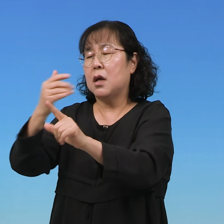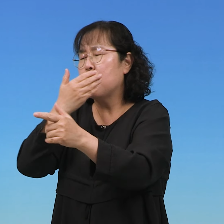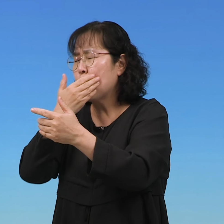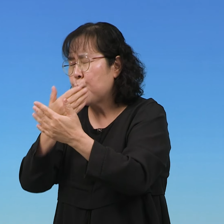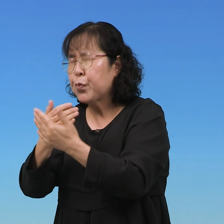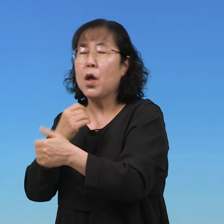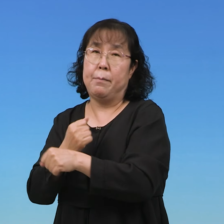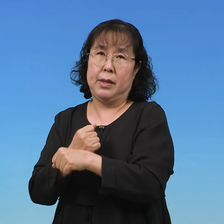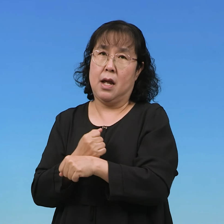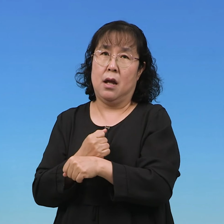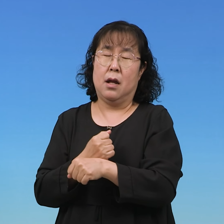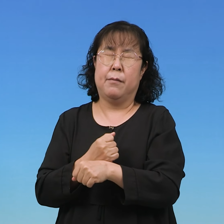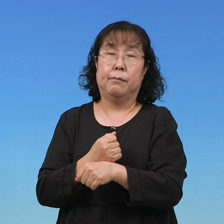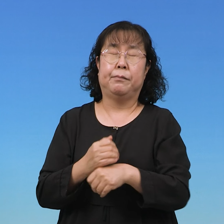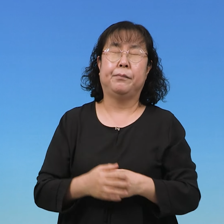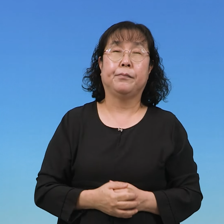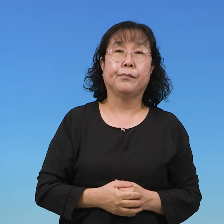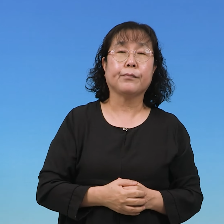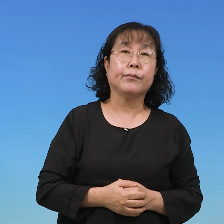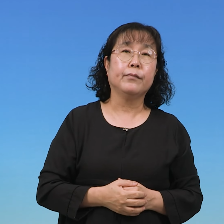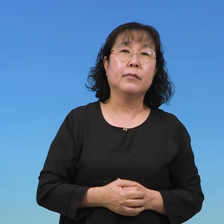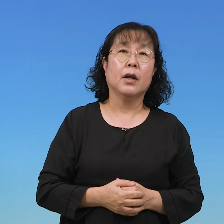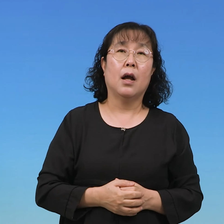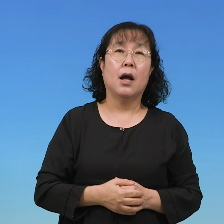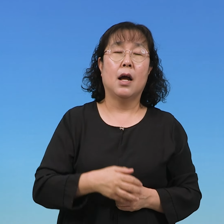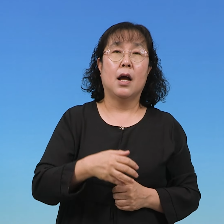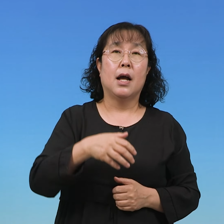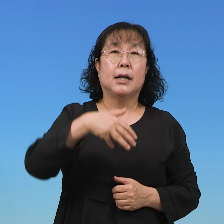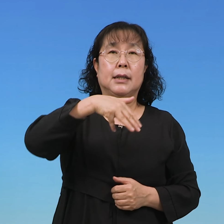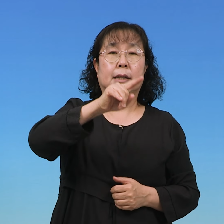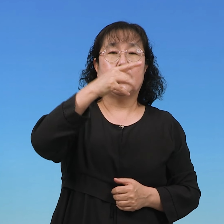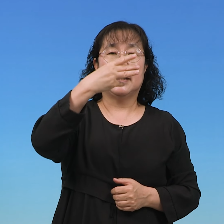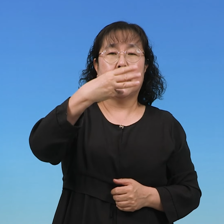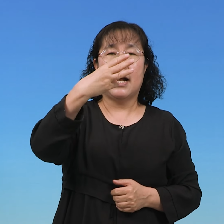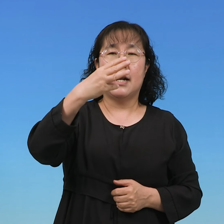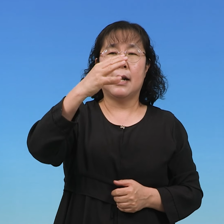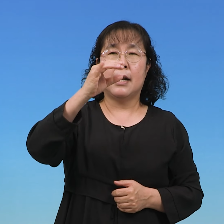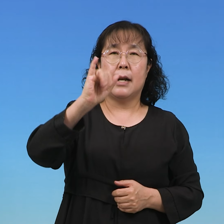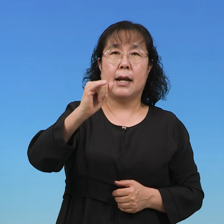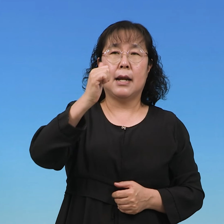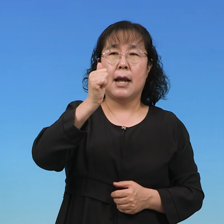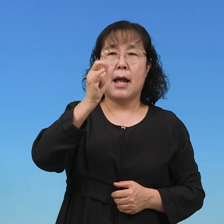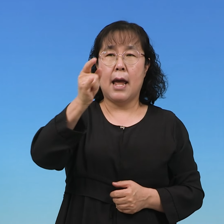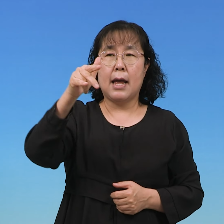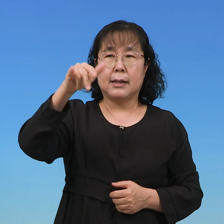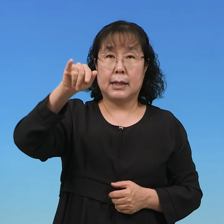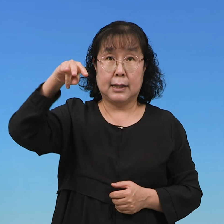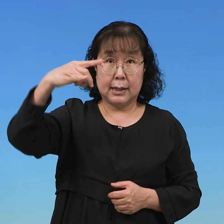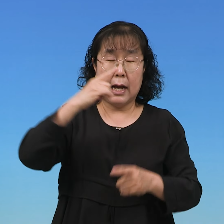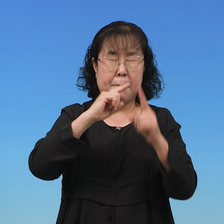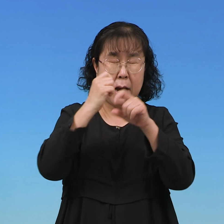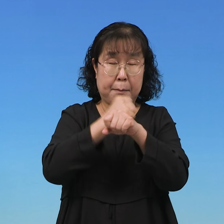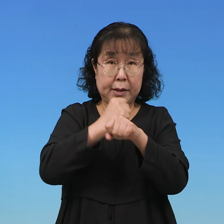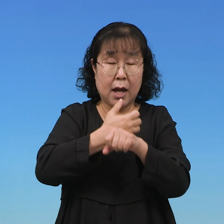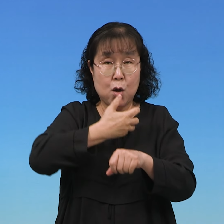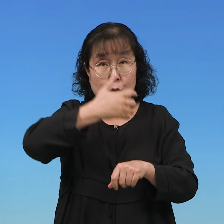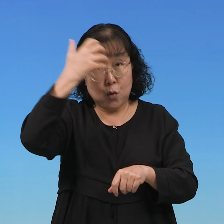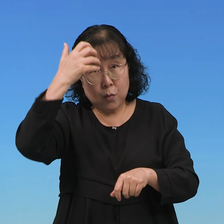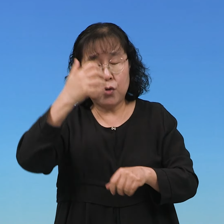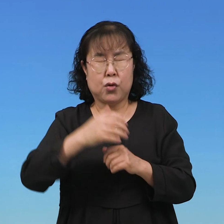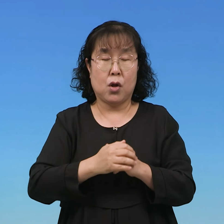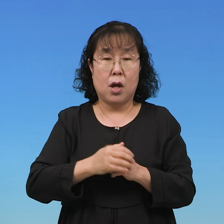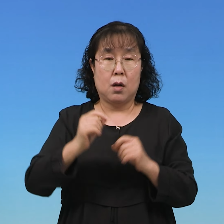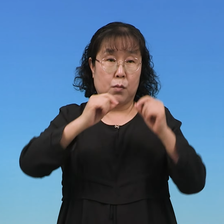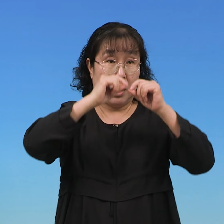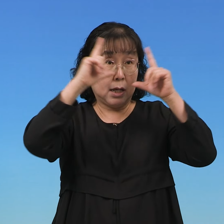했던 말, 꿈이란 당신이 잠에서 깨어나면 잊어버리는 그 무엇이 아니라